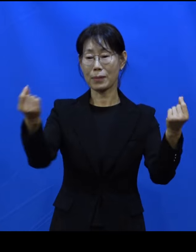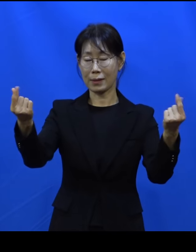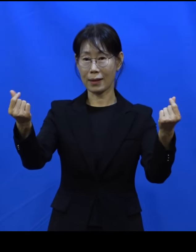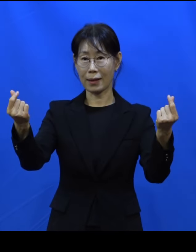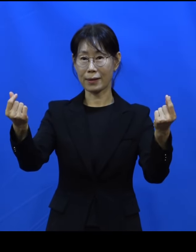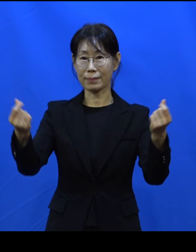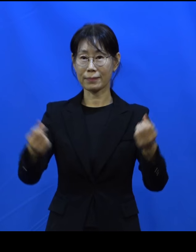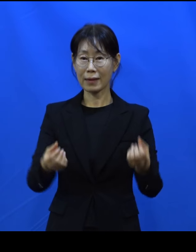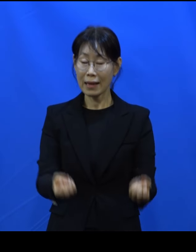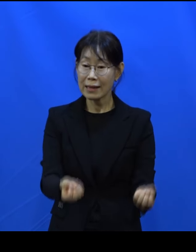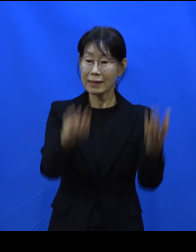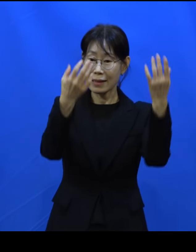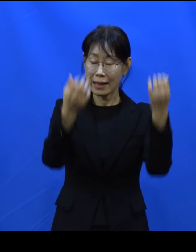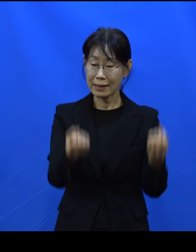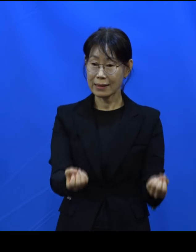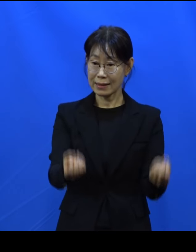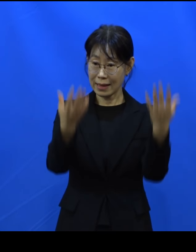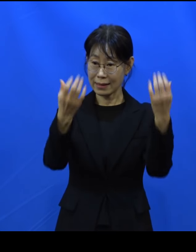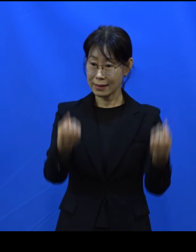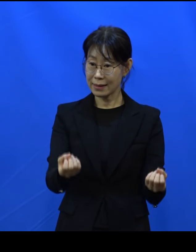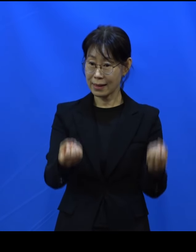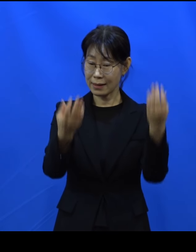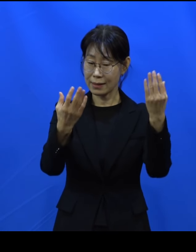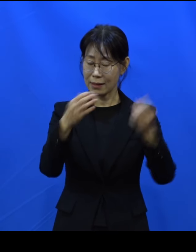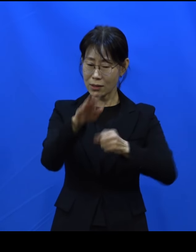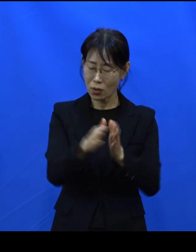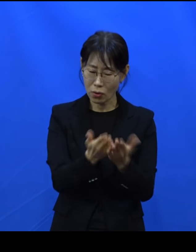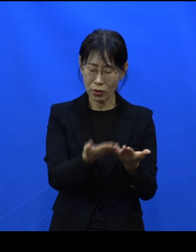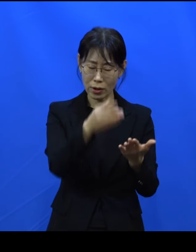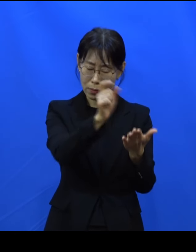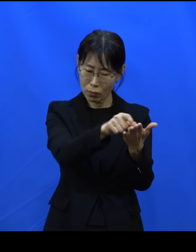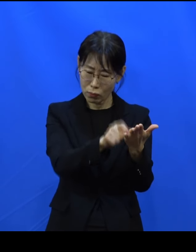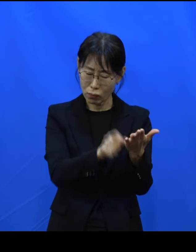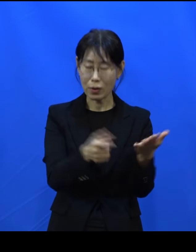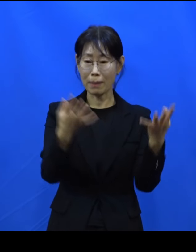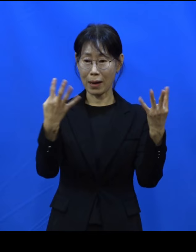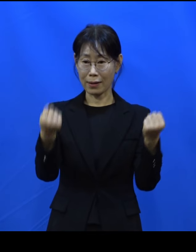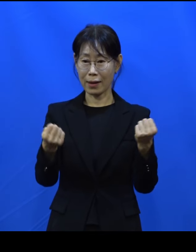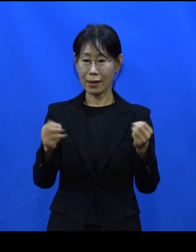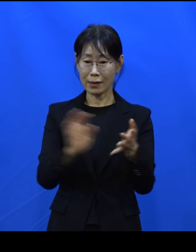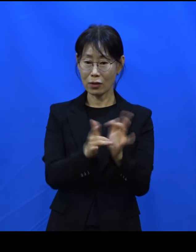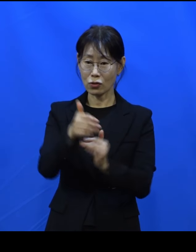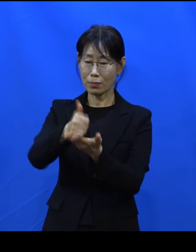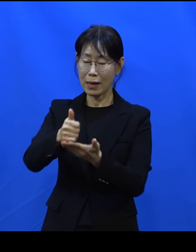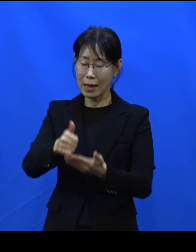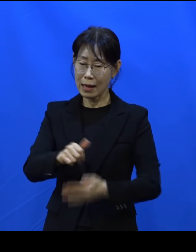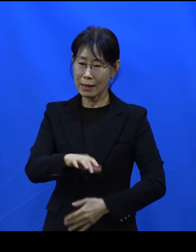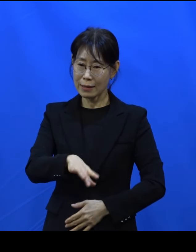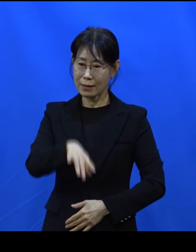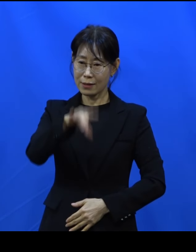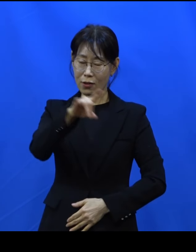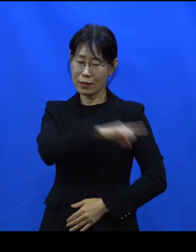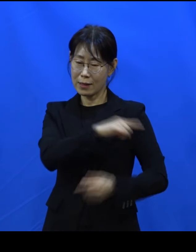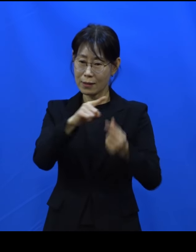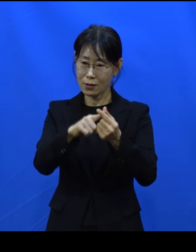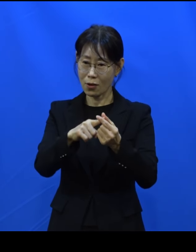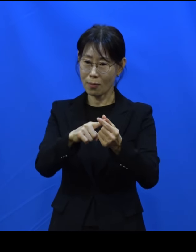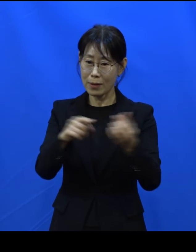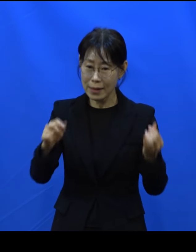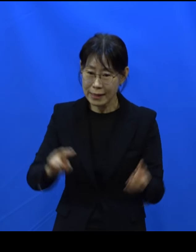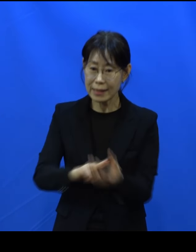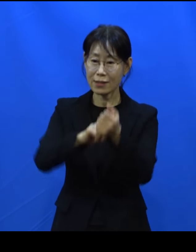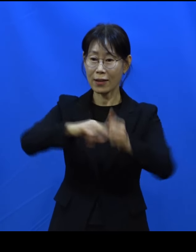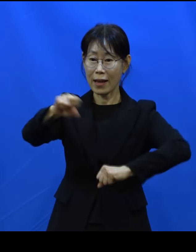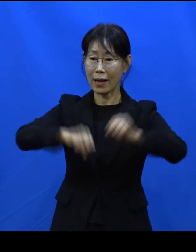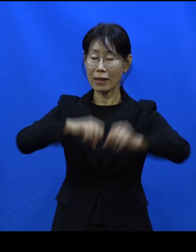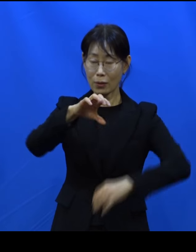성경의 개념에 잔치의 개념이 굉장히 많아요, 여러분. 그죠? 예수님이 첫 번째 기적을 행하신 게 가나의 혼인잔치집이 있잖아요.